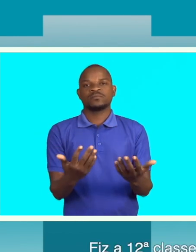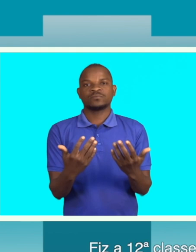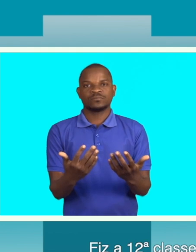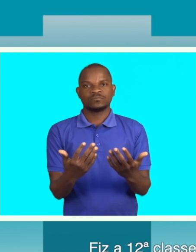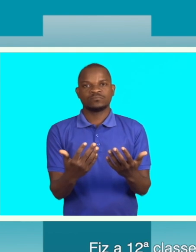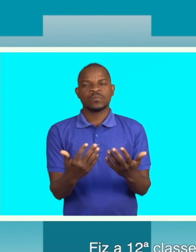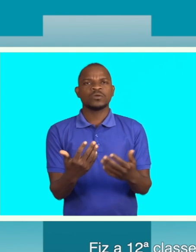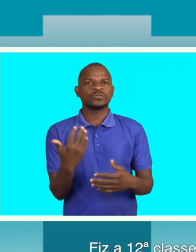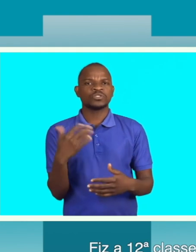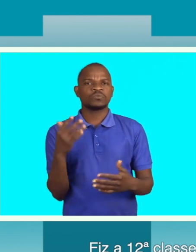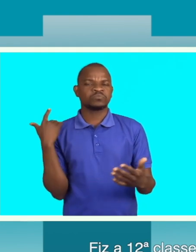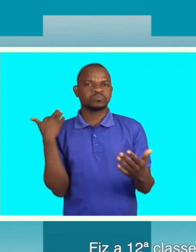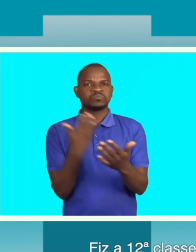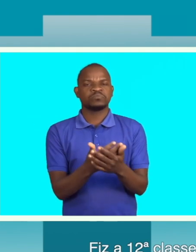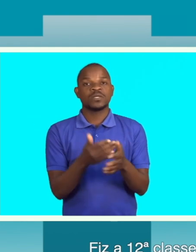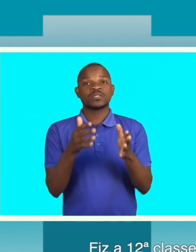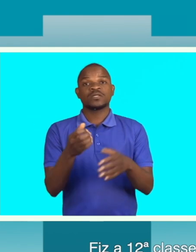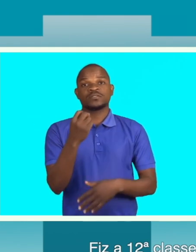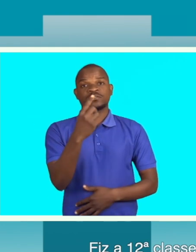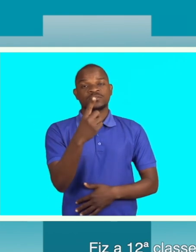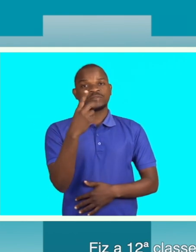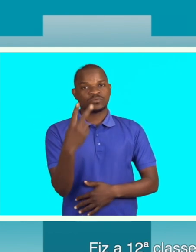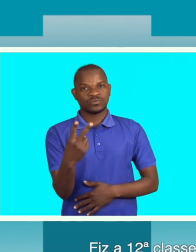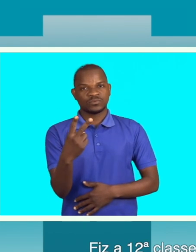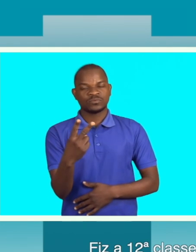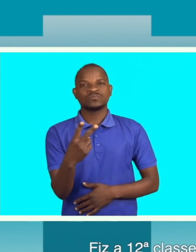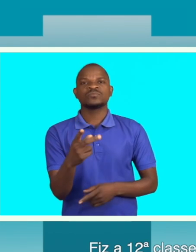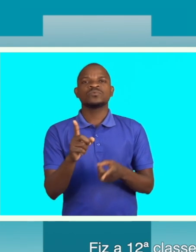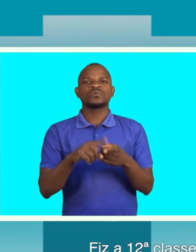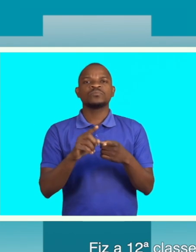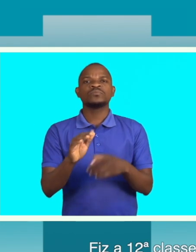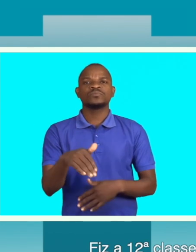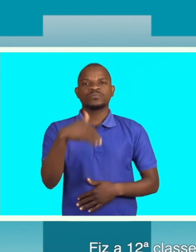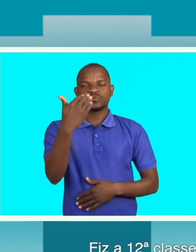Estudei Até Décima segunda E fui Me formando